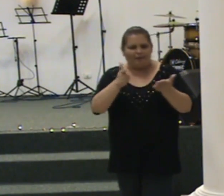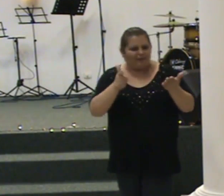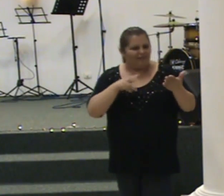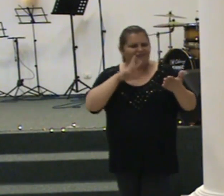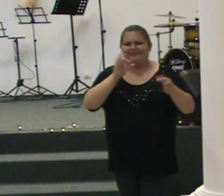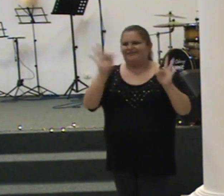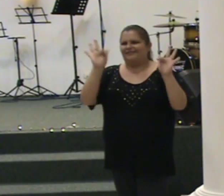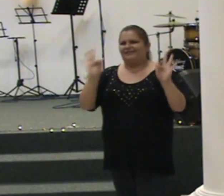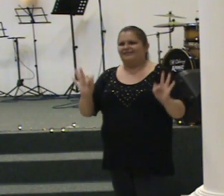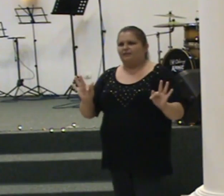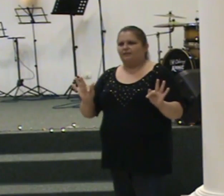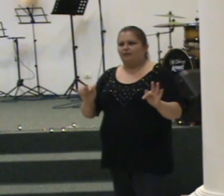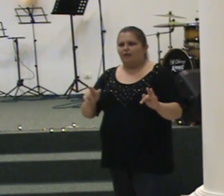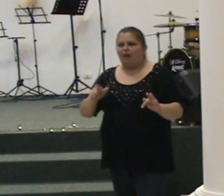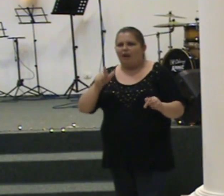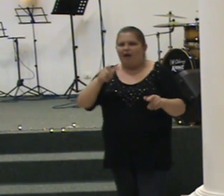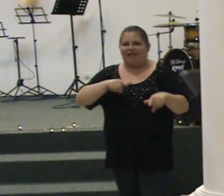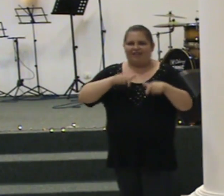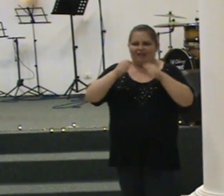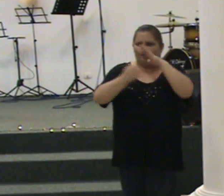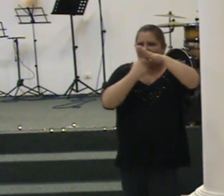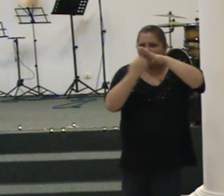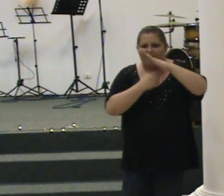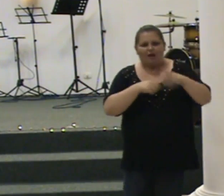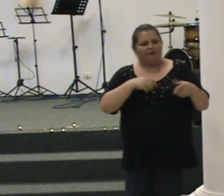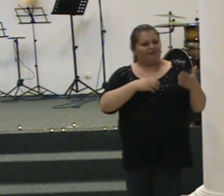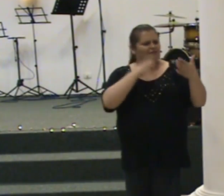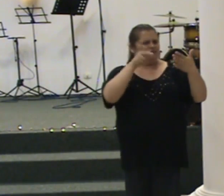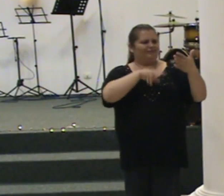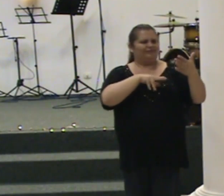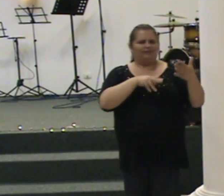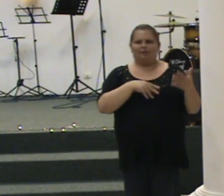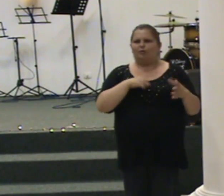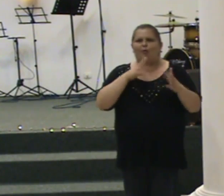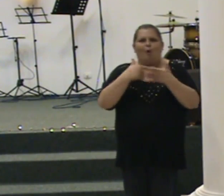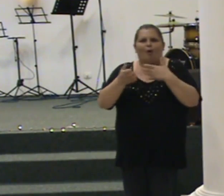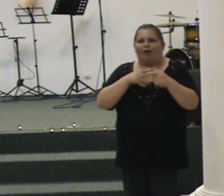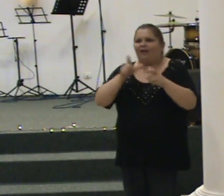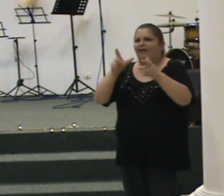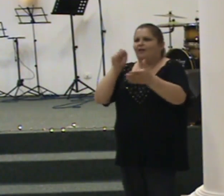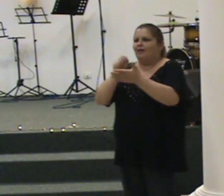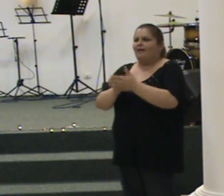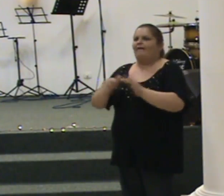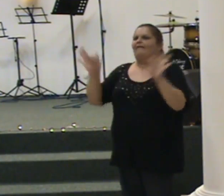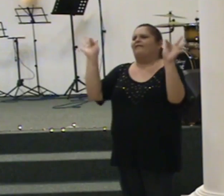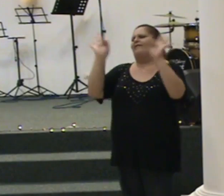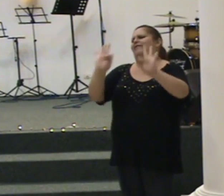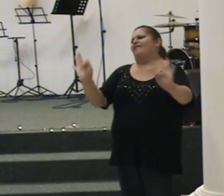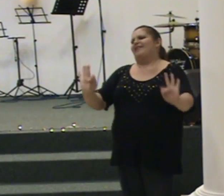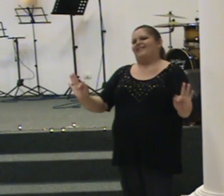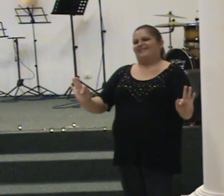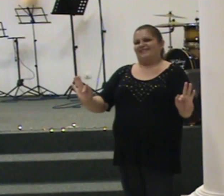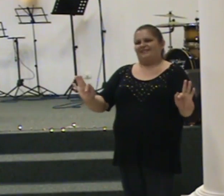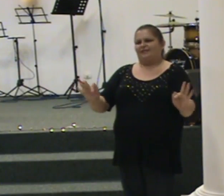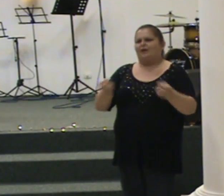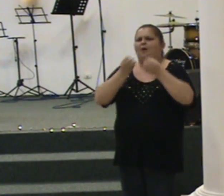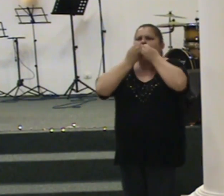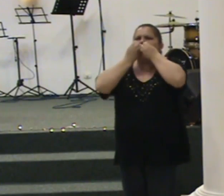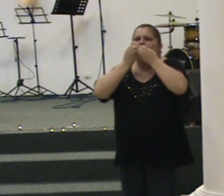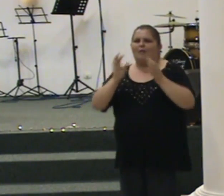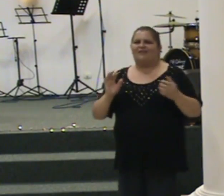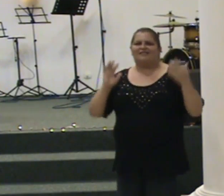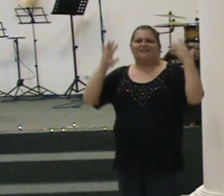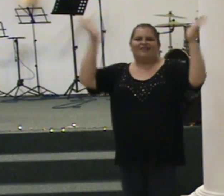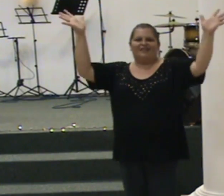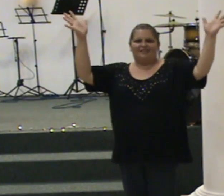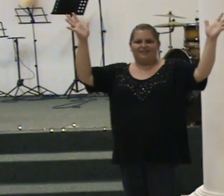comerciais da sua empresa, o cartão que você manda, que você compra no bazar, já está escrito, o que está escrito lá? Boas